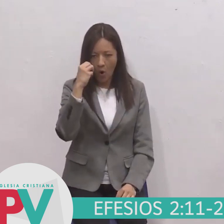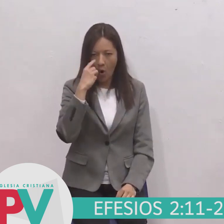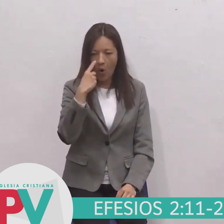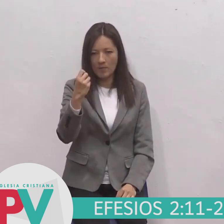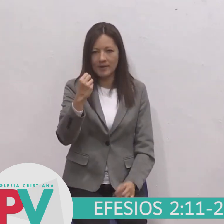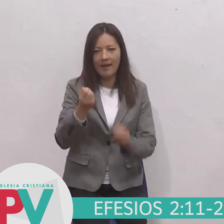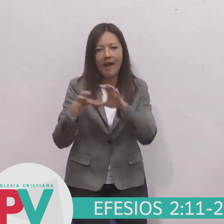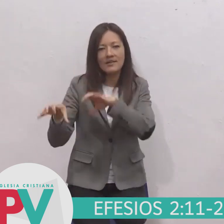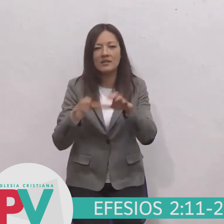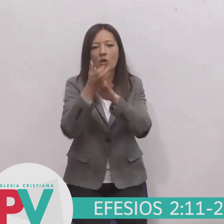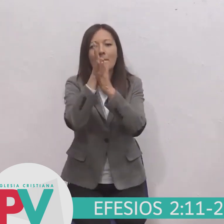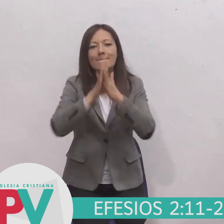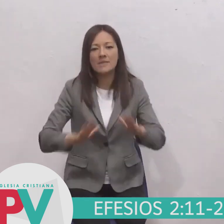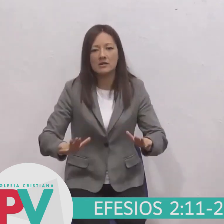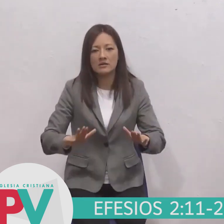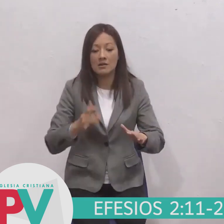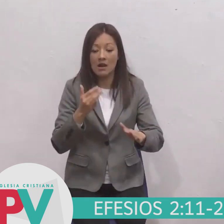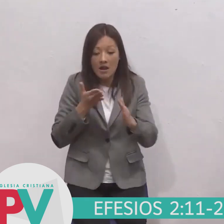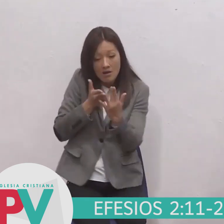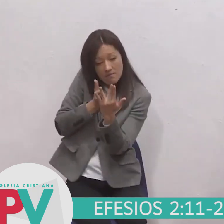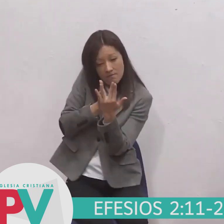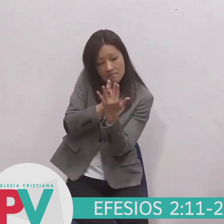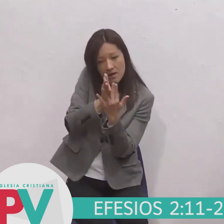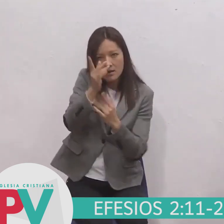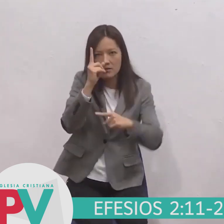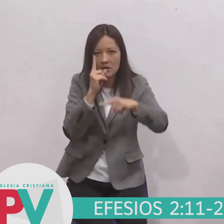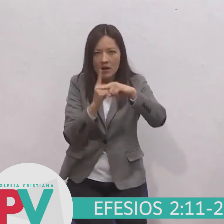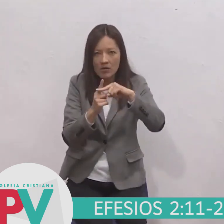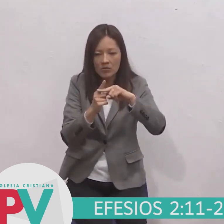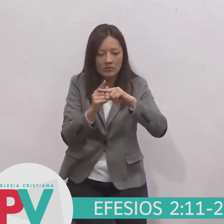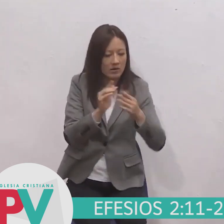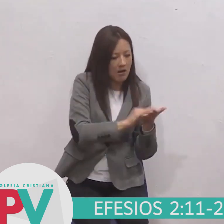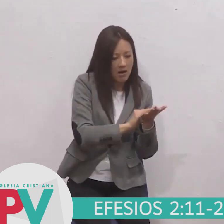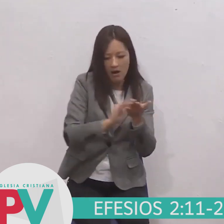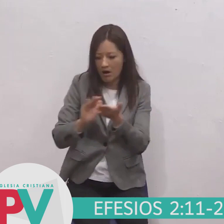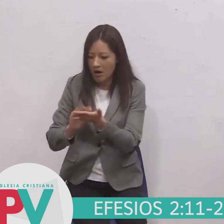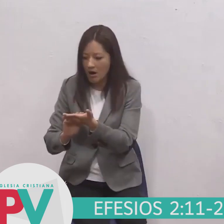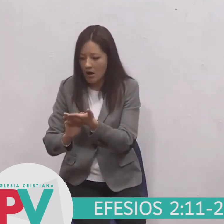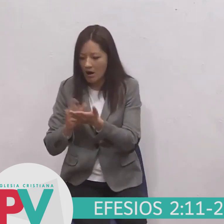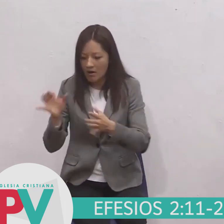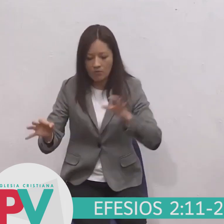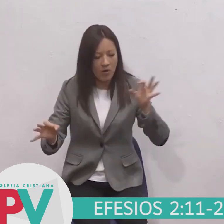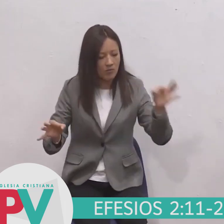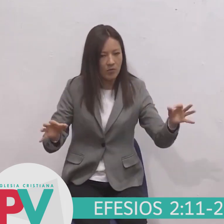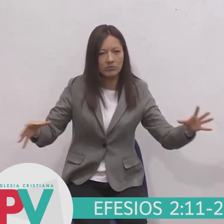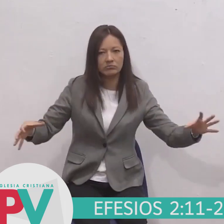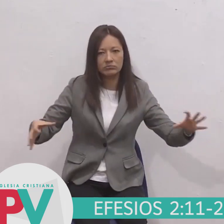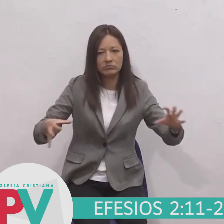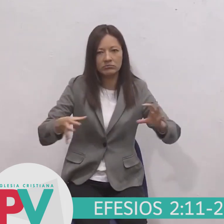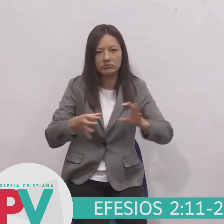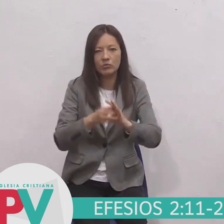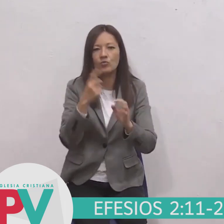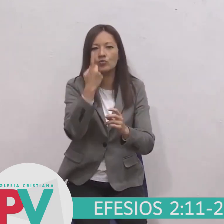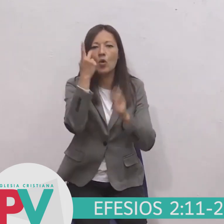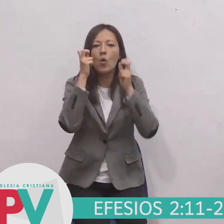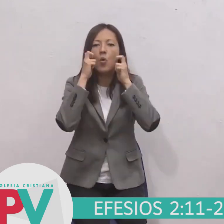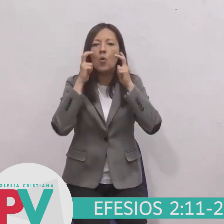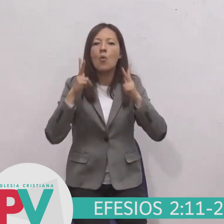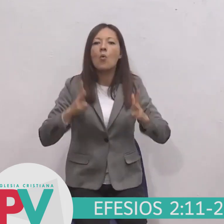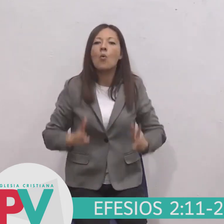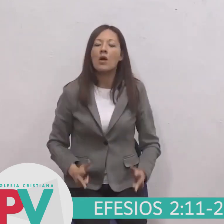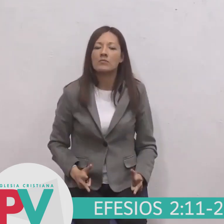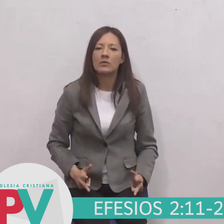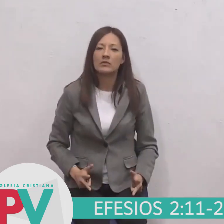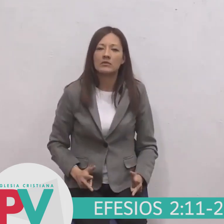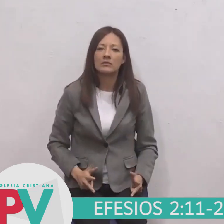haciendo la paz. Y mediante la cruz reconciliar con Dios a ambos en un solo cuerpo, matando en ella las enemistades.